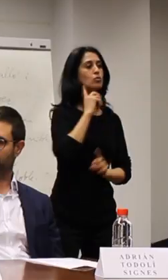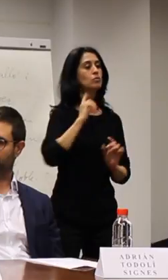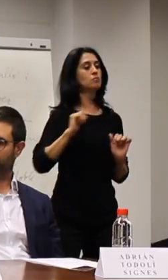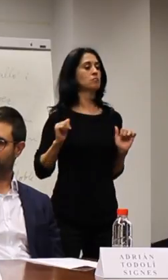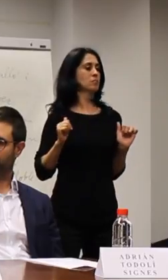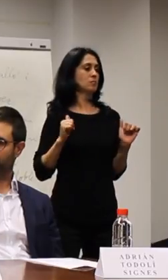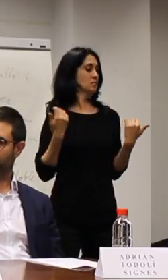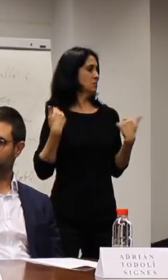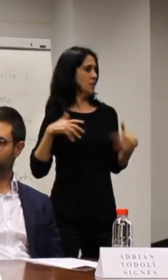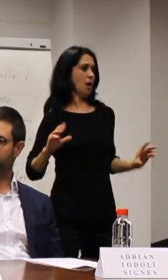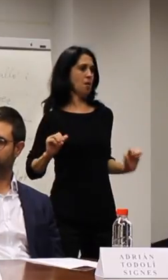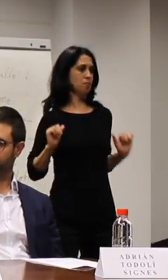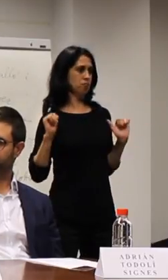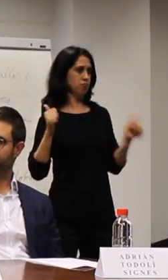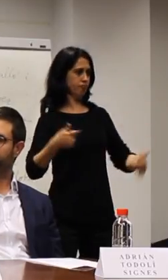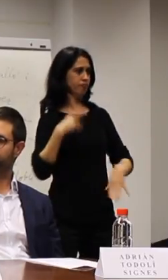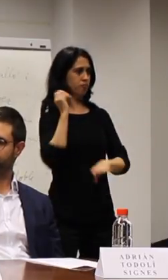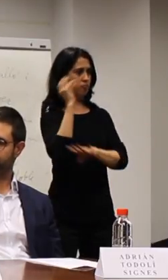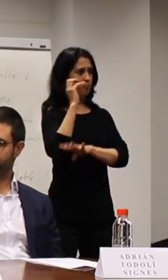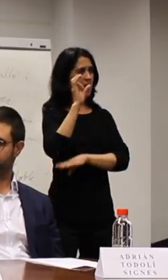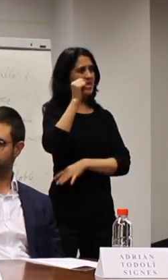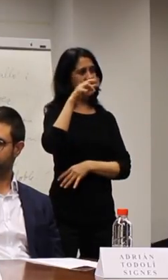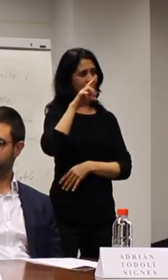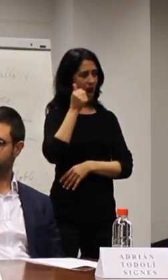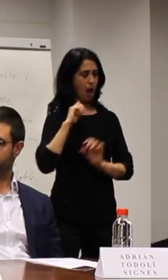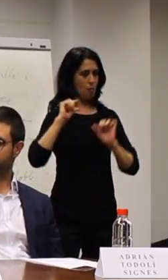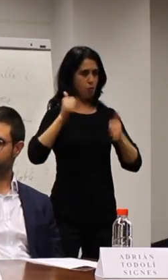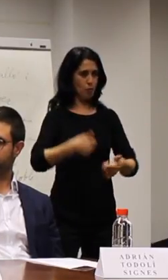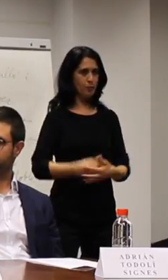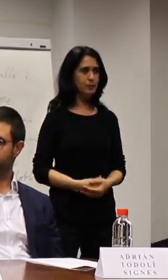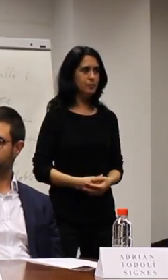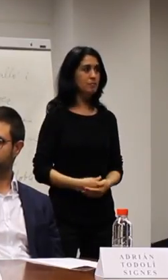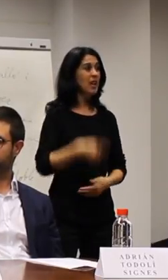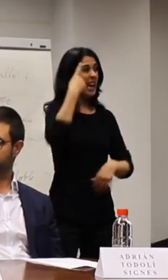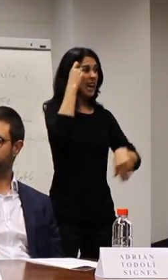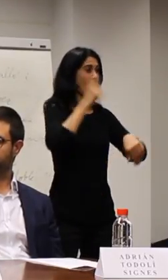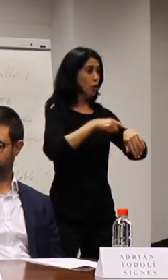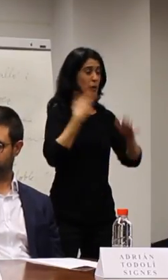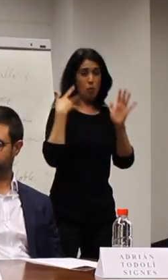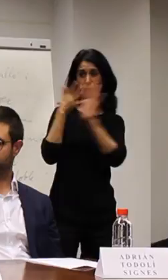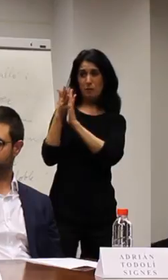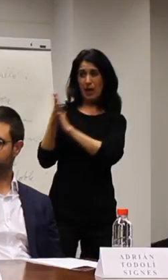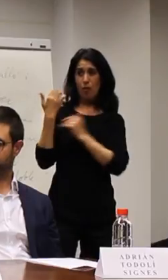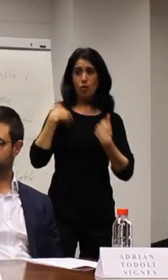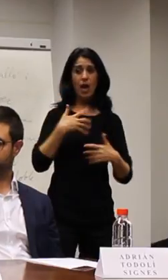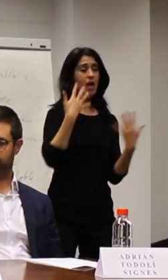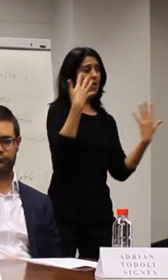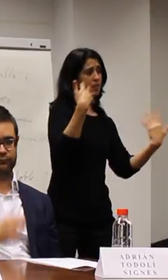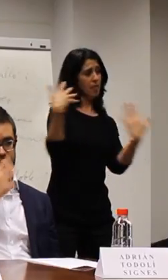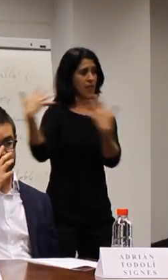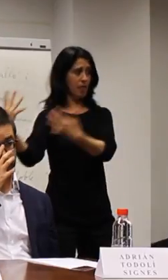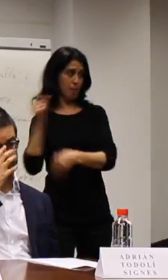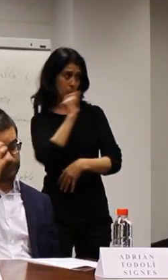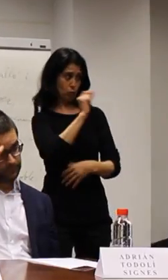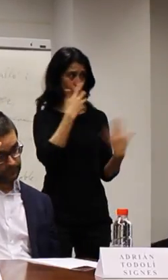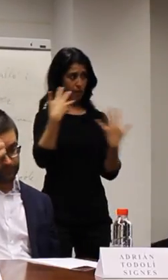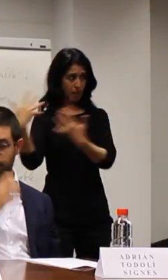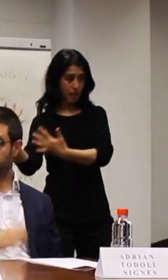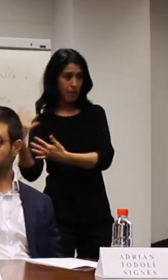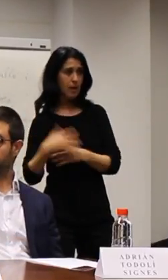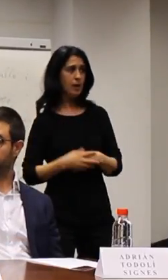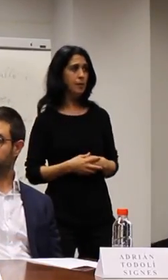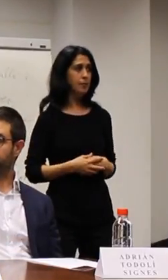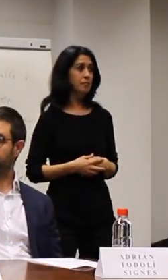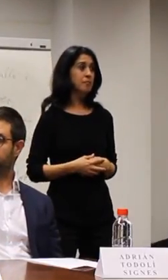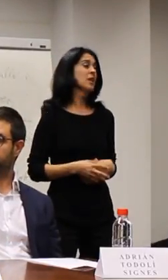la palabra, si os parece, a Sara. Creo que os han explicado los tiempos, la idea era que les diéramos 10 minutos a cada uno. Seguramente,